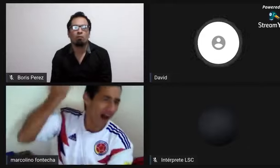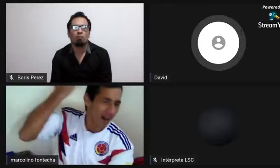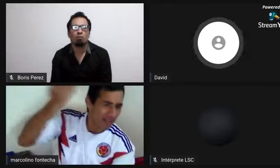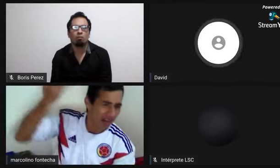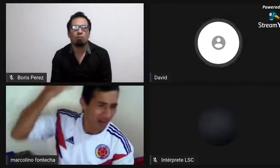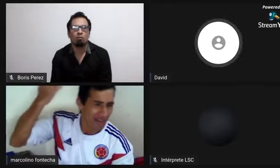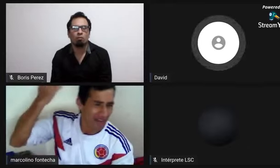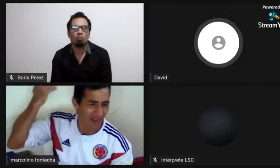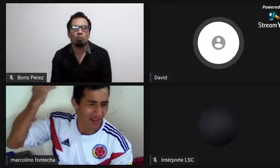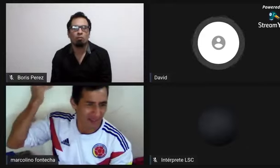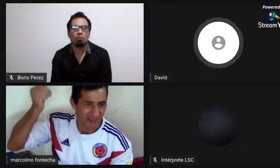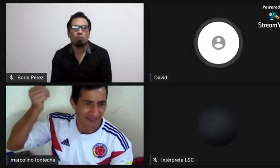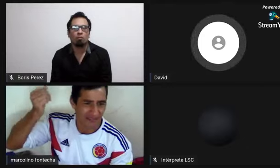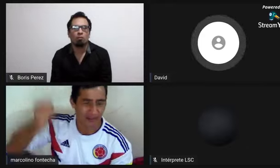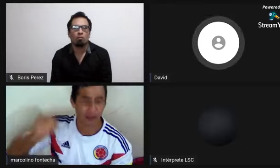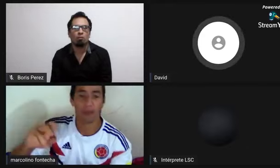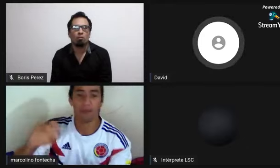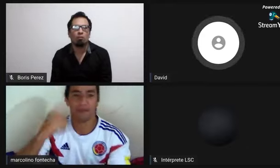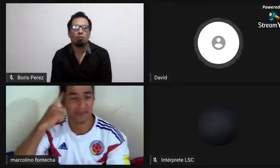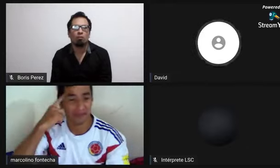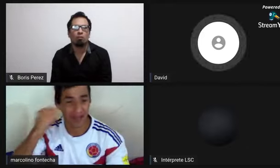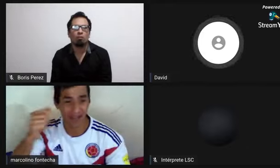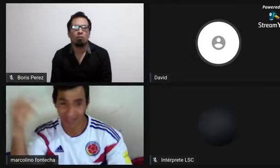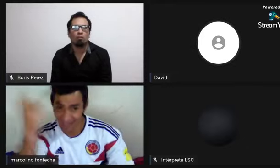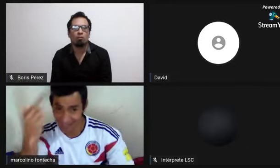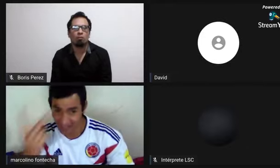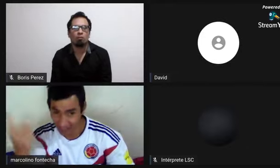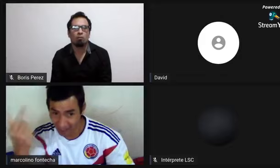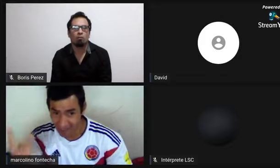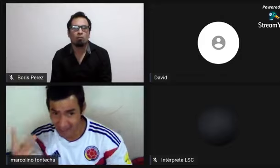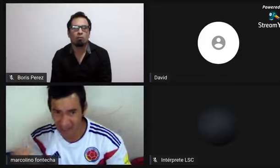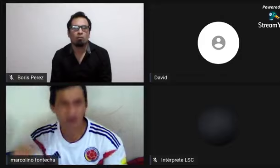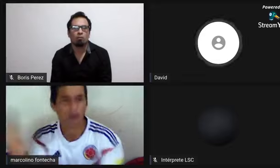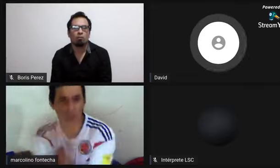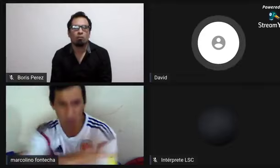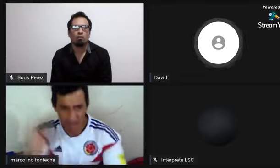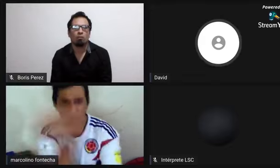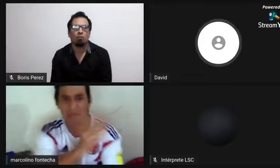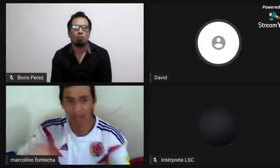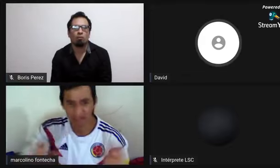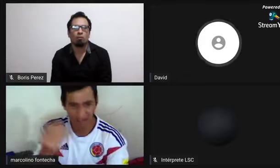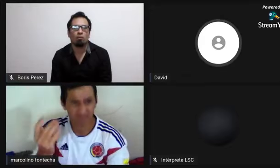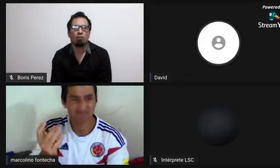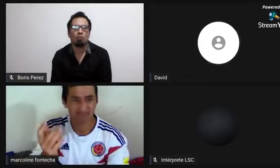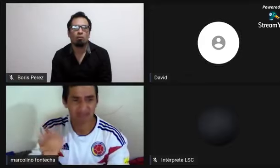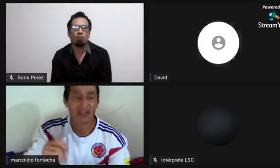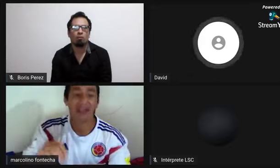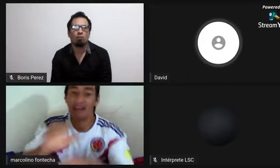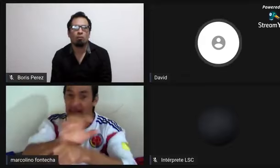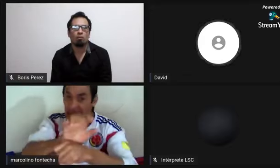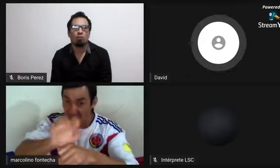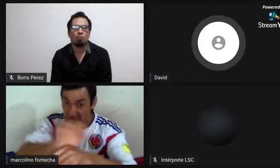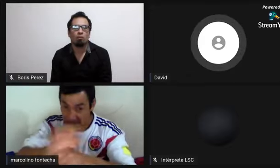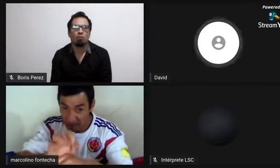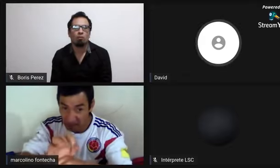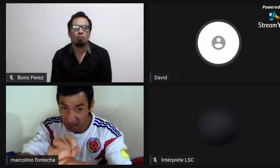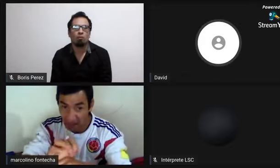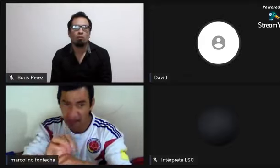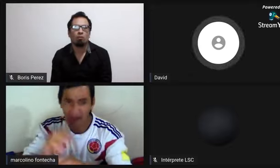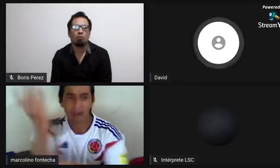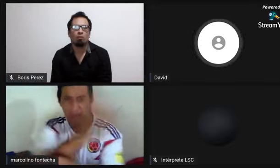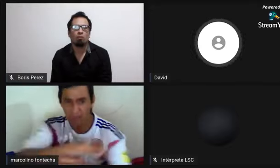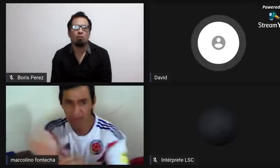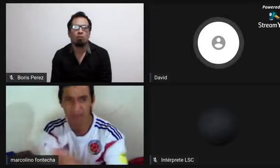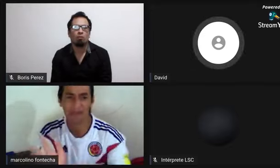y se concentró mucho en la guerra que estaba en ese momento y fue